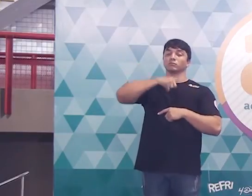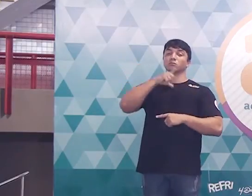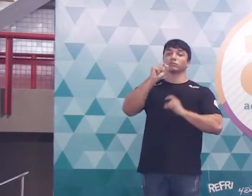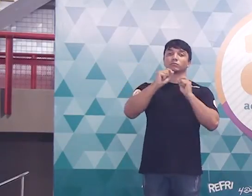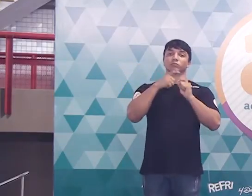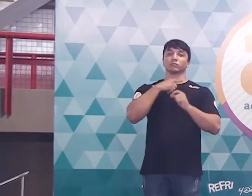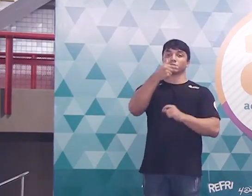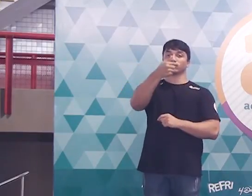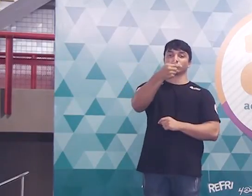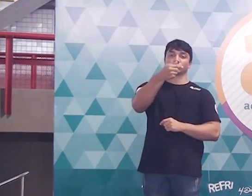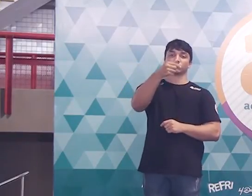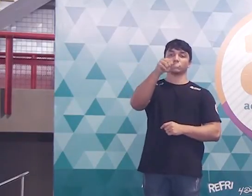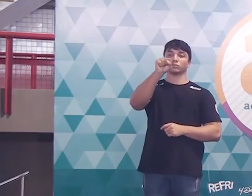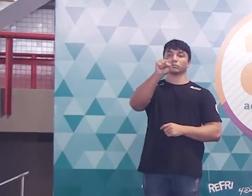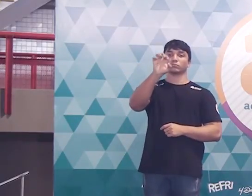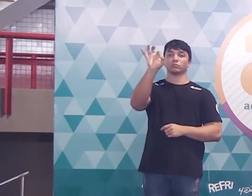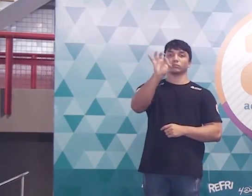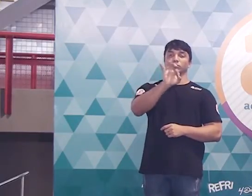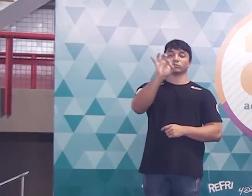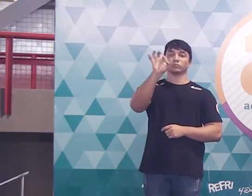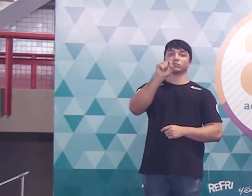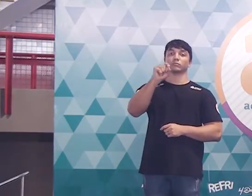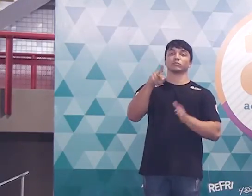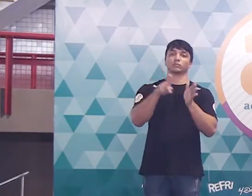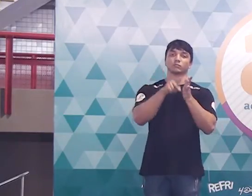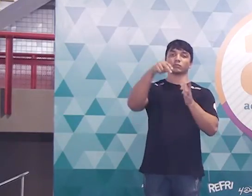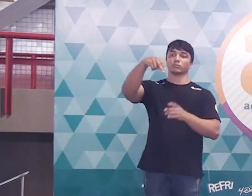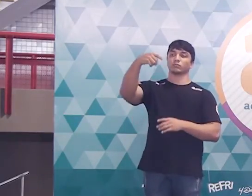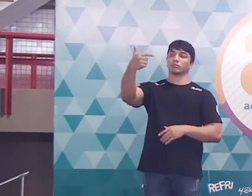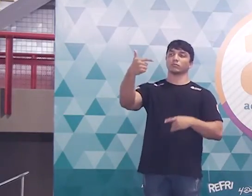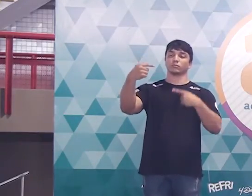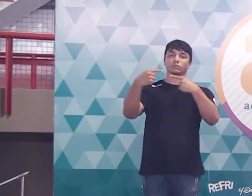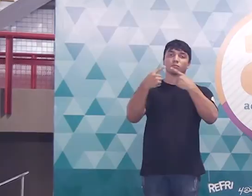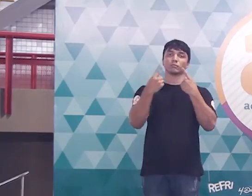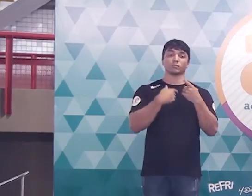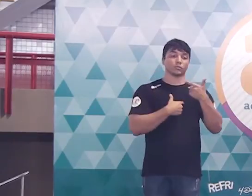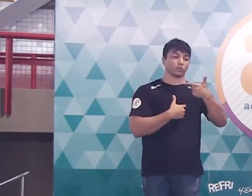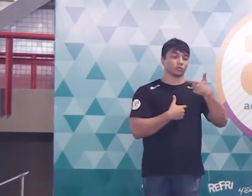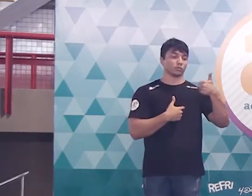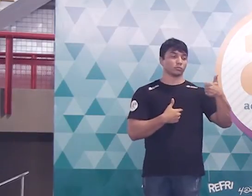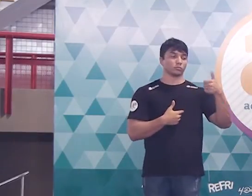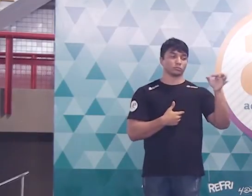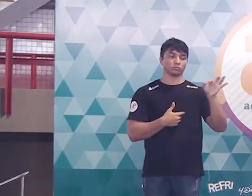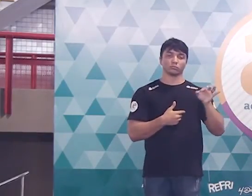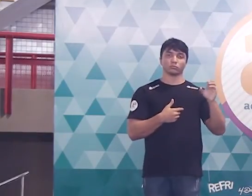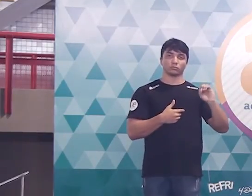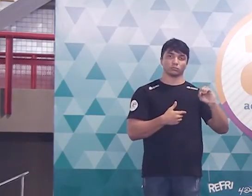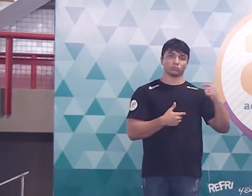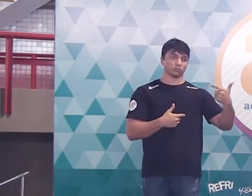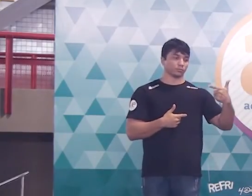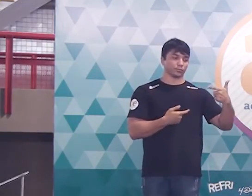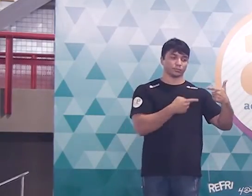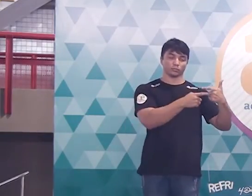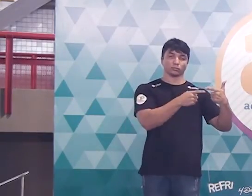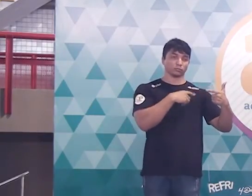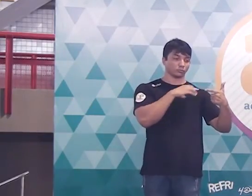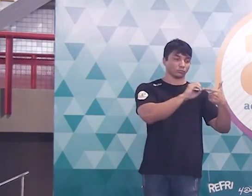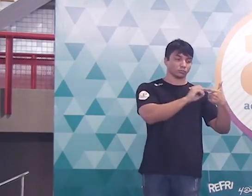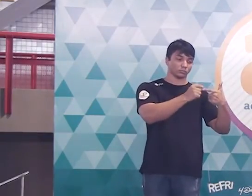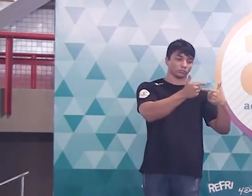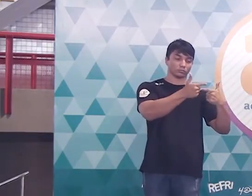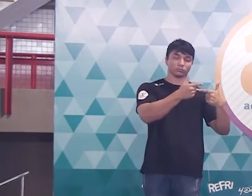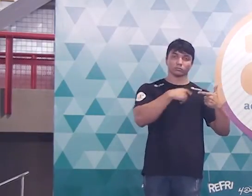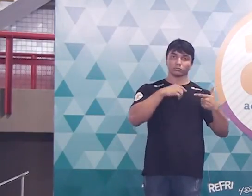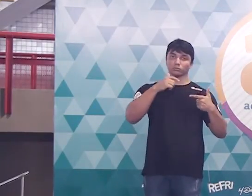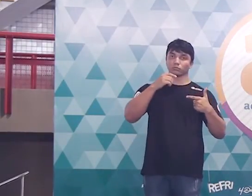atmosfera? 78% é N2, 21% é oxigênio. Você pega o